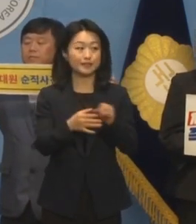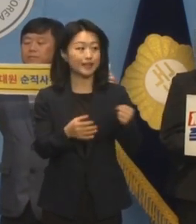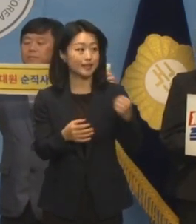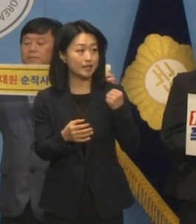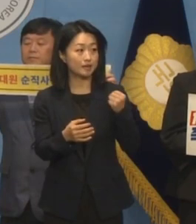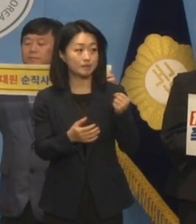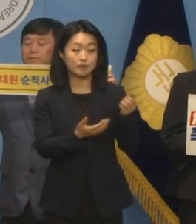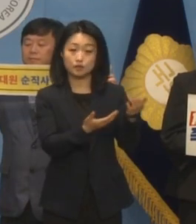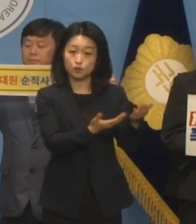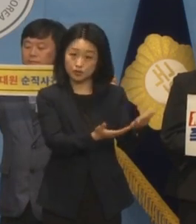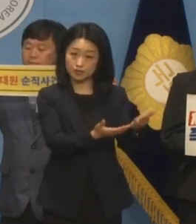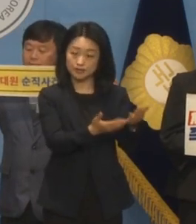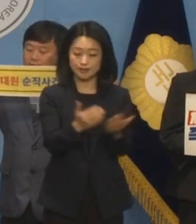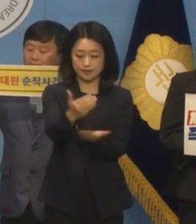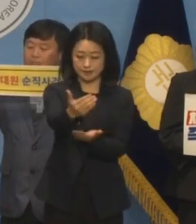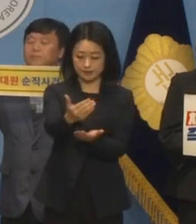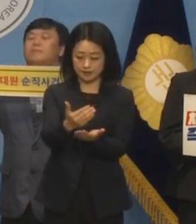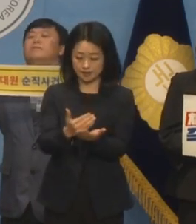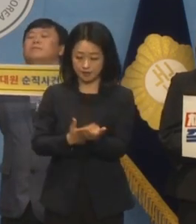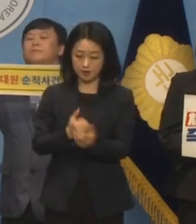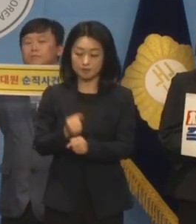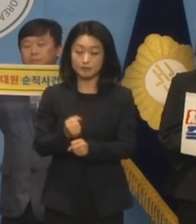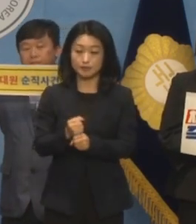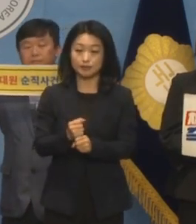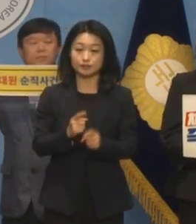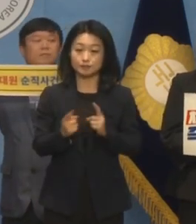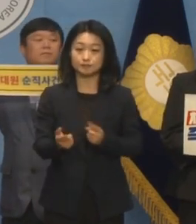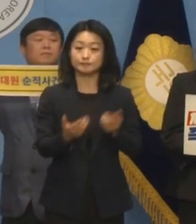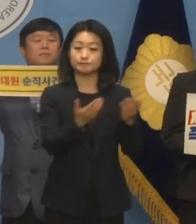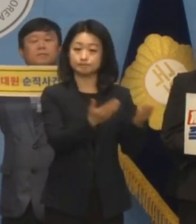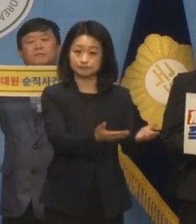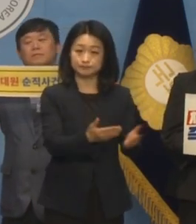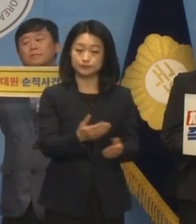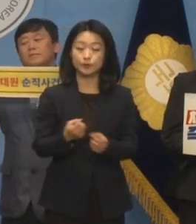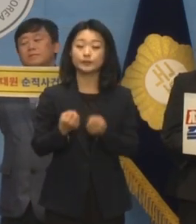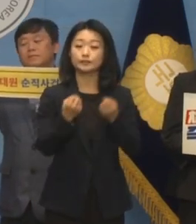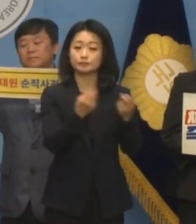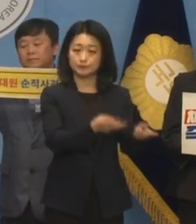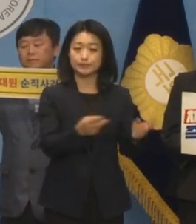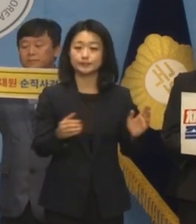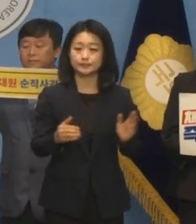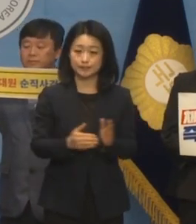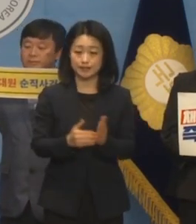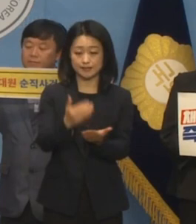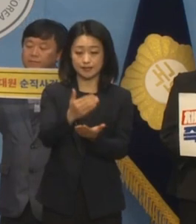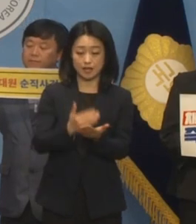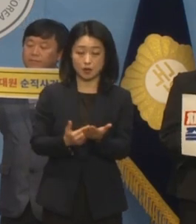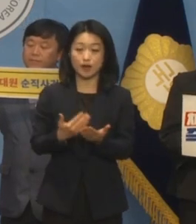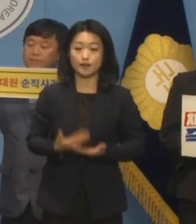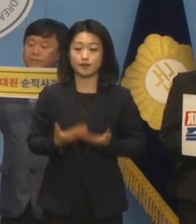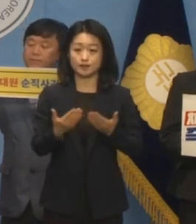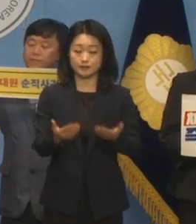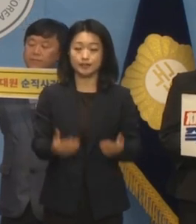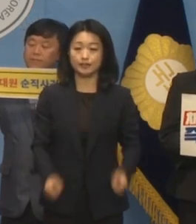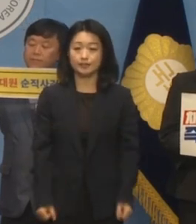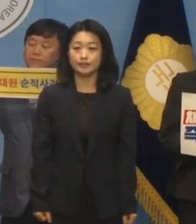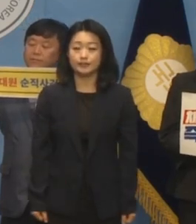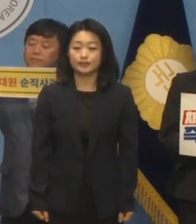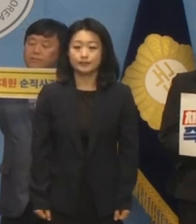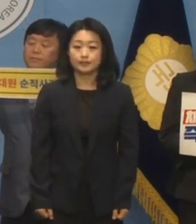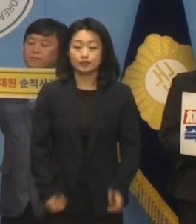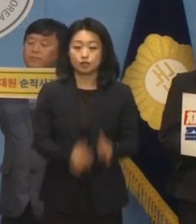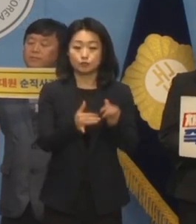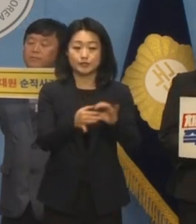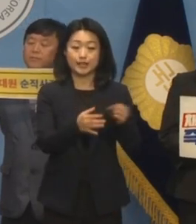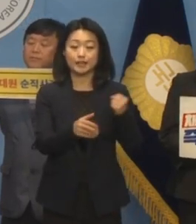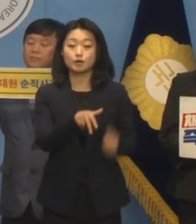드리는 글을 작성해서 국민의힘 의원님들께 전달을 드렸습니다. 그걸 낭독하도록 하겠습니다.